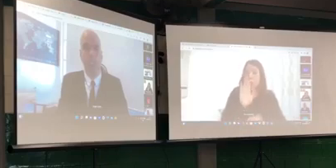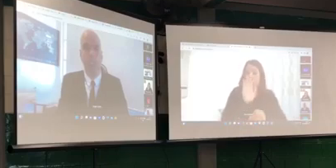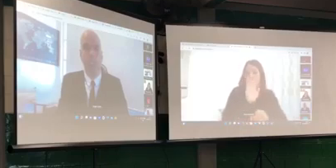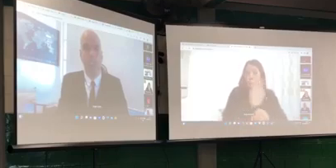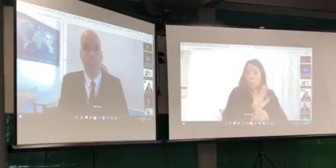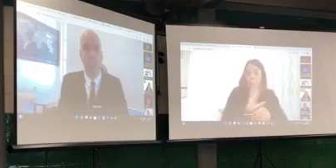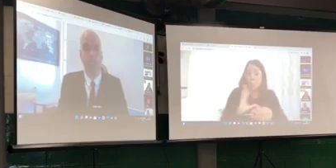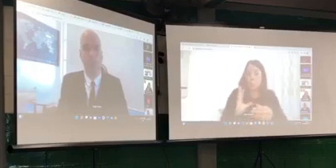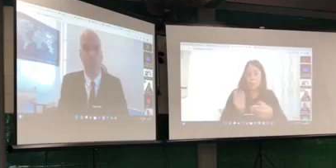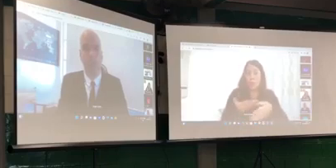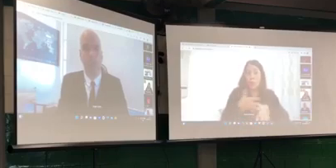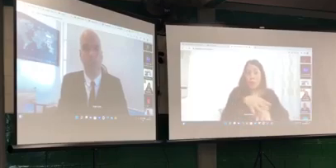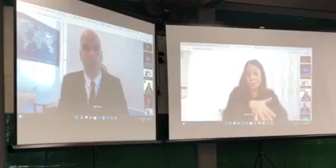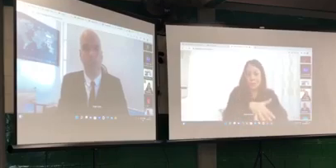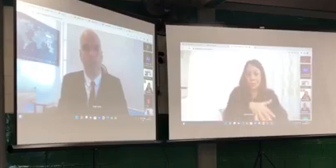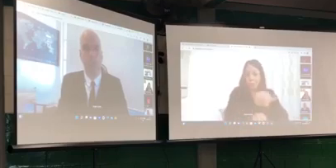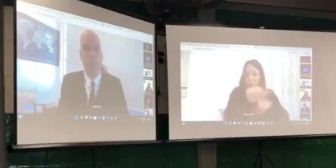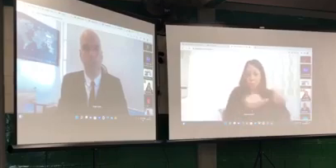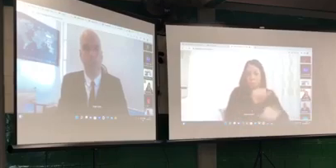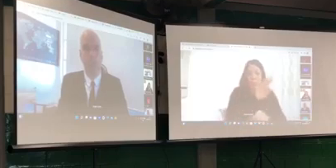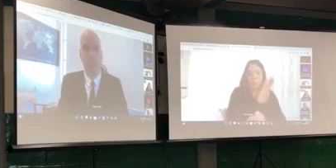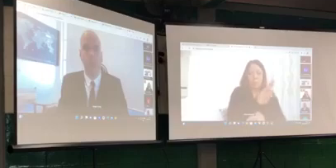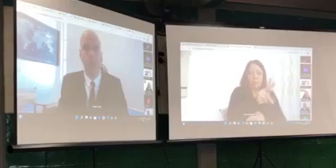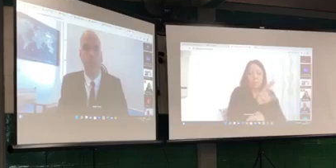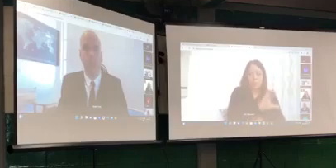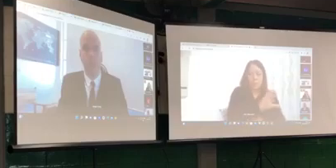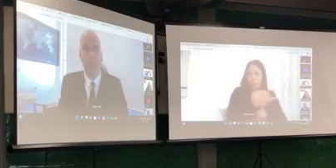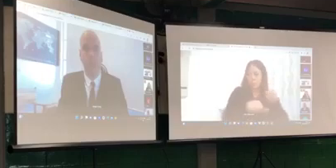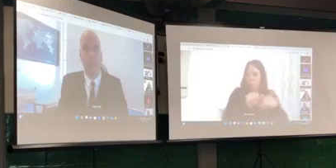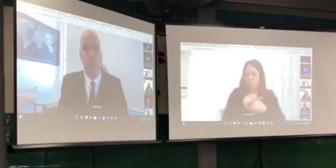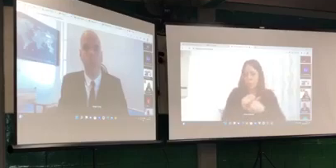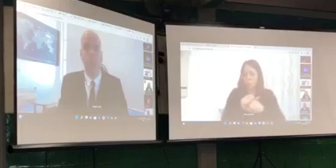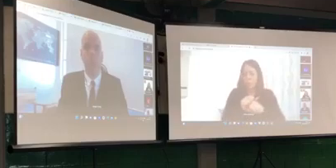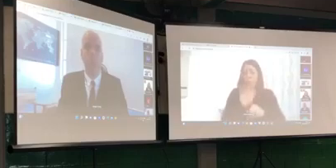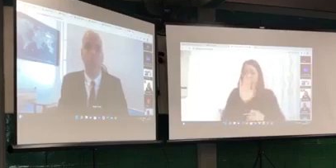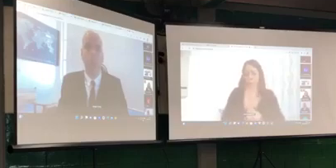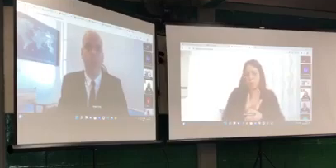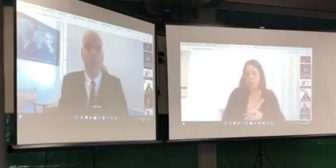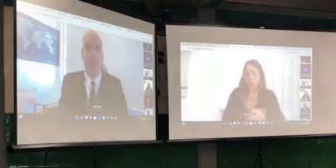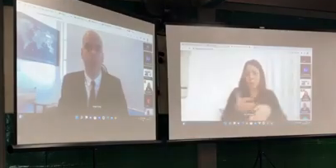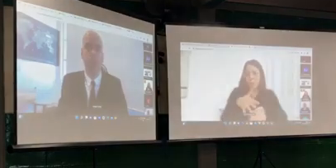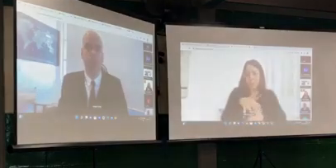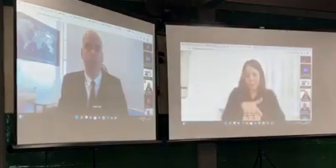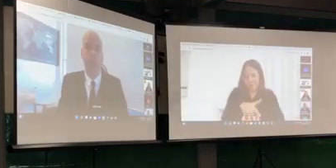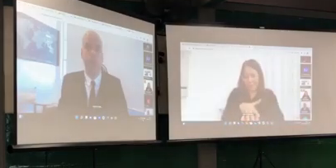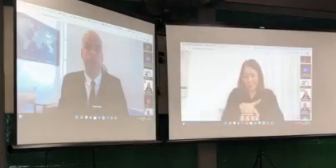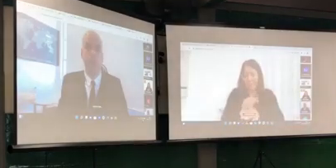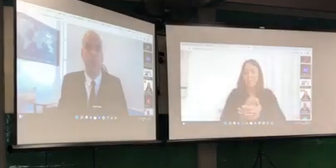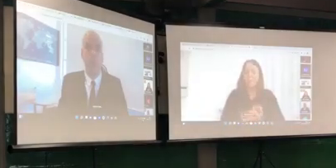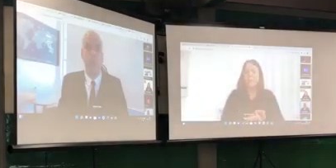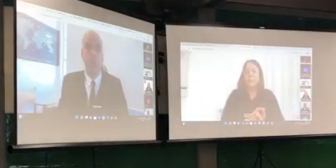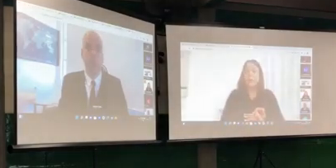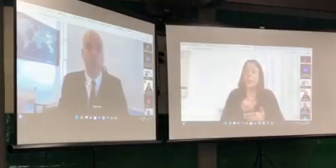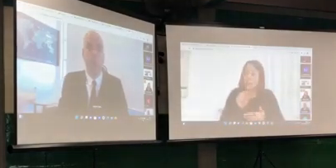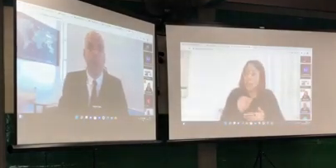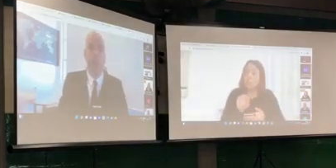inclusão. Muda o nome do BPC para auxílio inclusão. Né? Então muda para auxílio inclusão. E o auxílio inclusão, ela